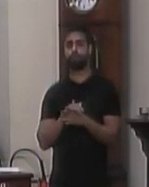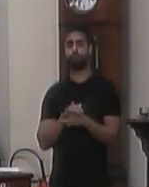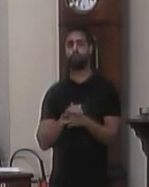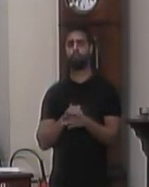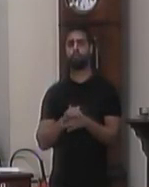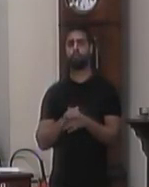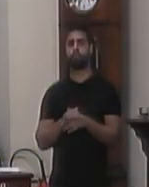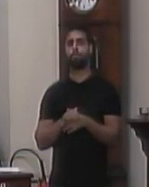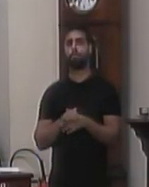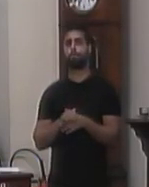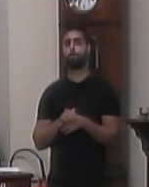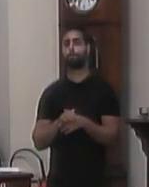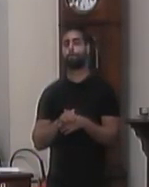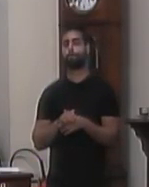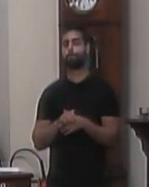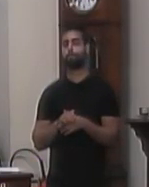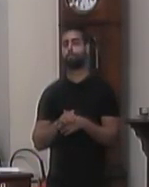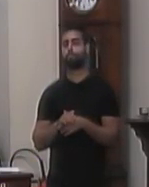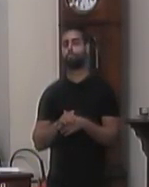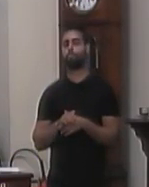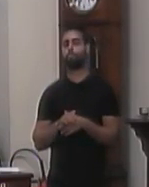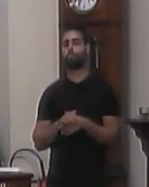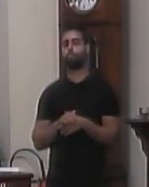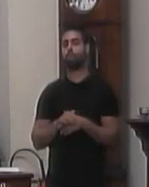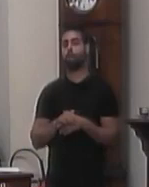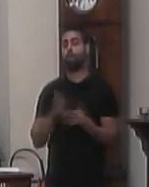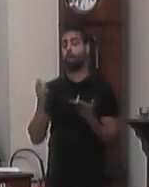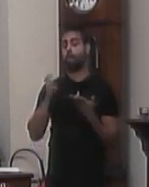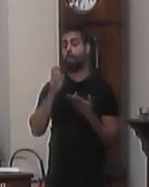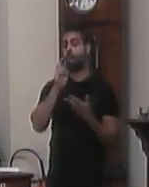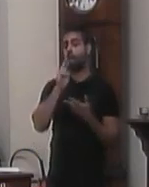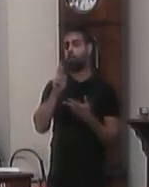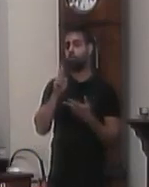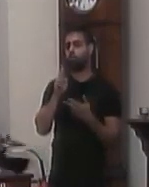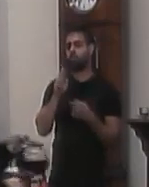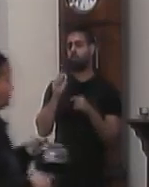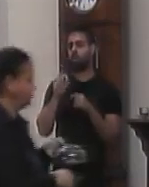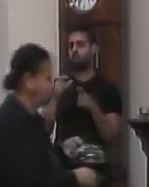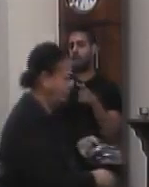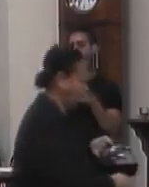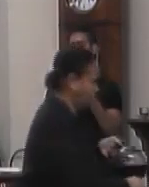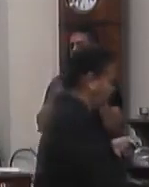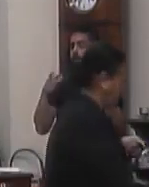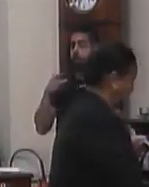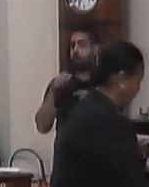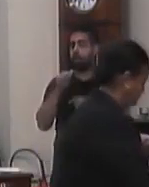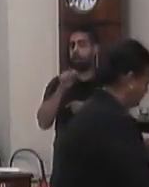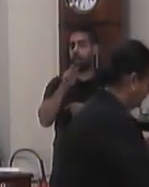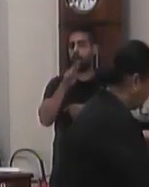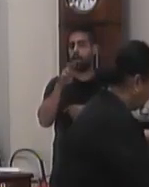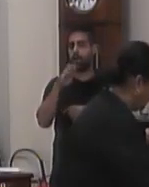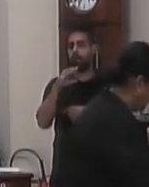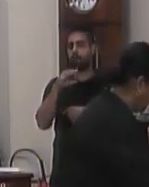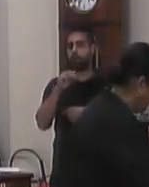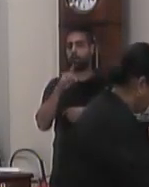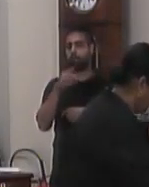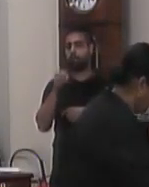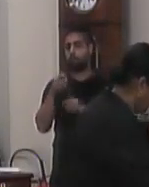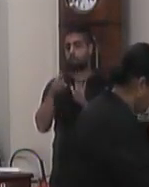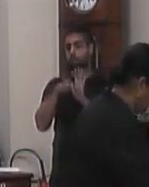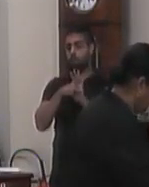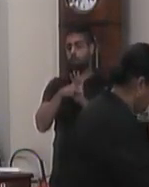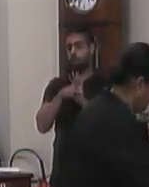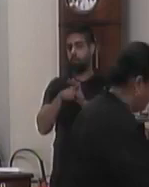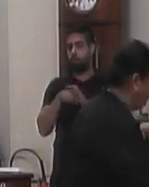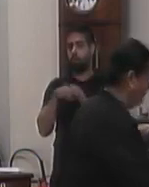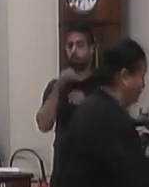assim, a saída, né, a solução realmente é a gente aumentar a arrecadação. Principalmente a arrecadação própria, foi o que eu estava dizendo aqui, em